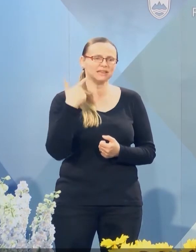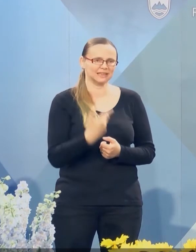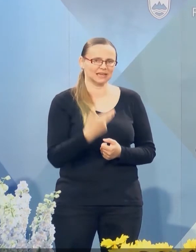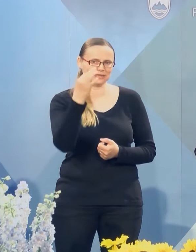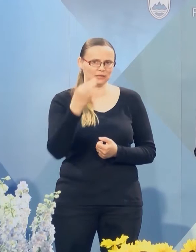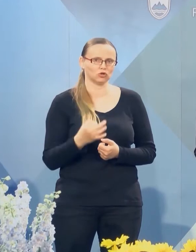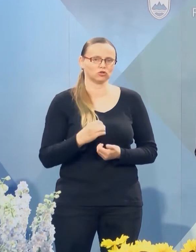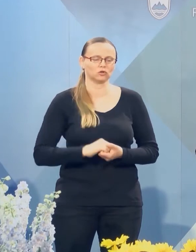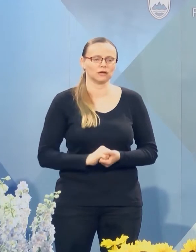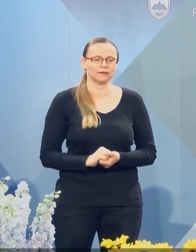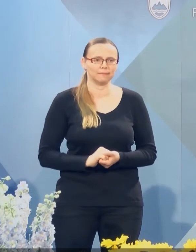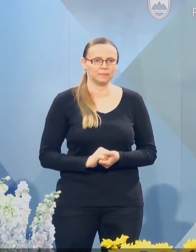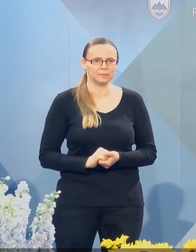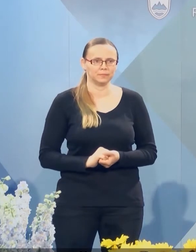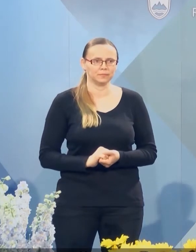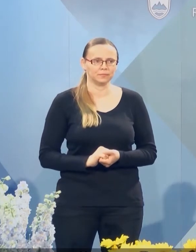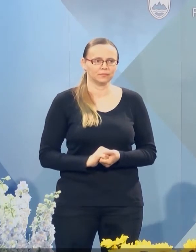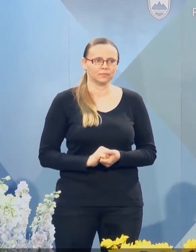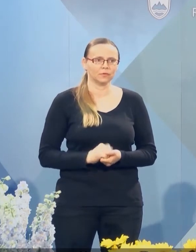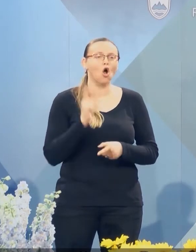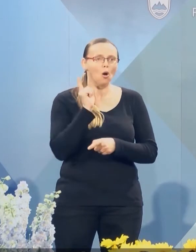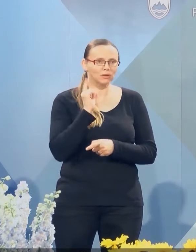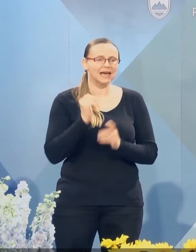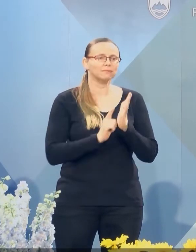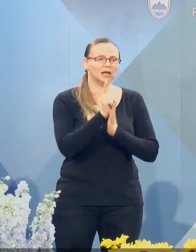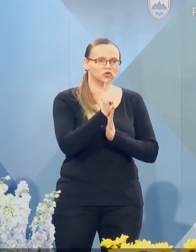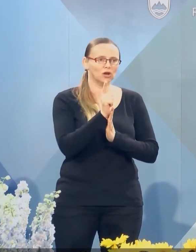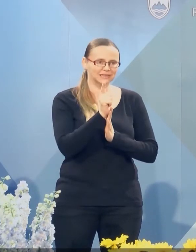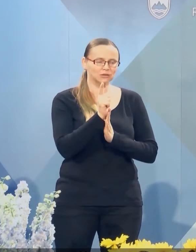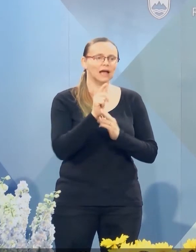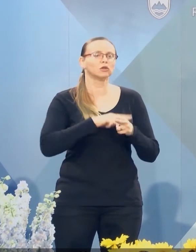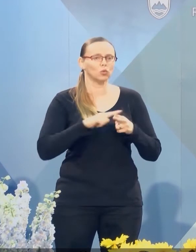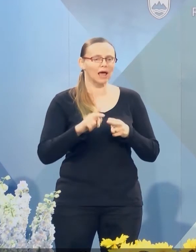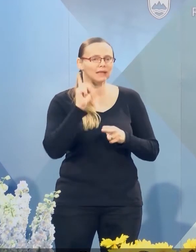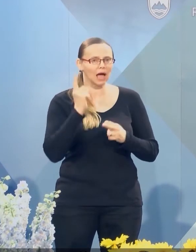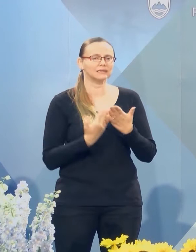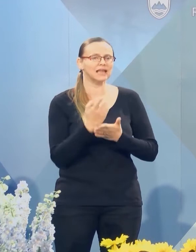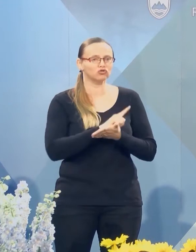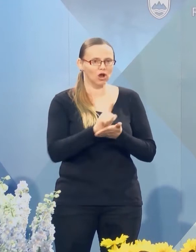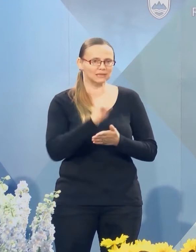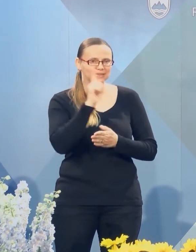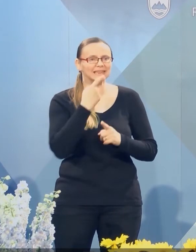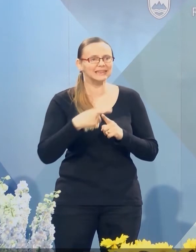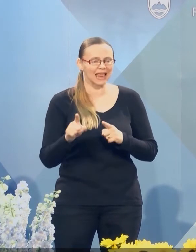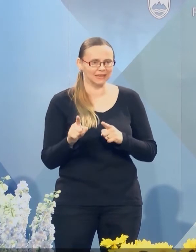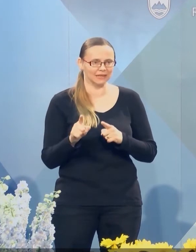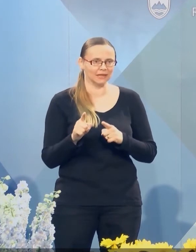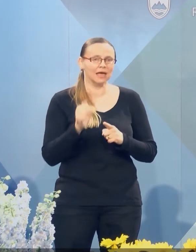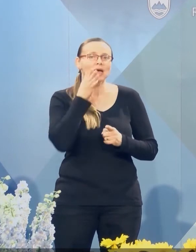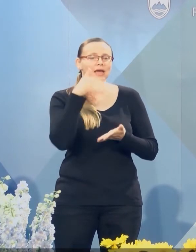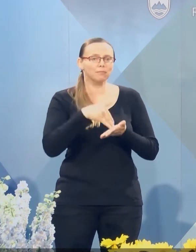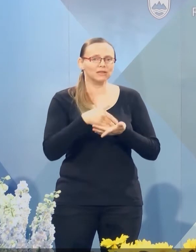0,35 odstotka. Upozarjam, da so rezultati sicer uradni, vendar začasni in delni, ker bo